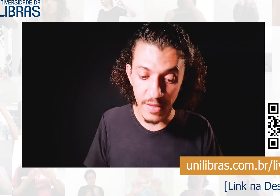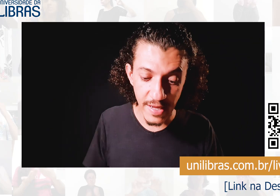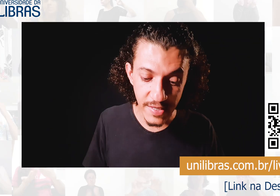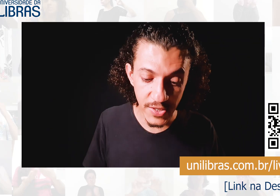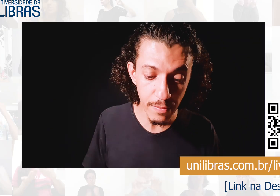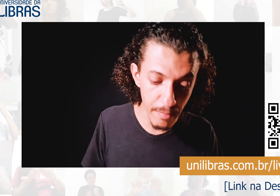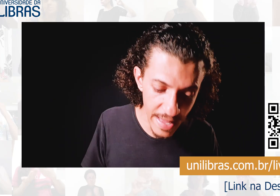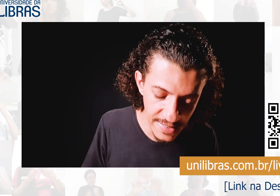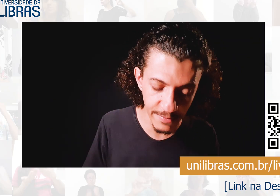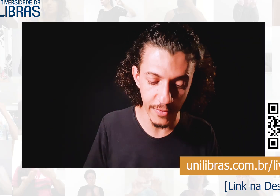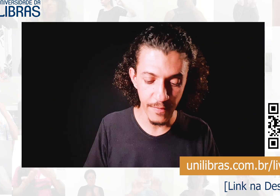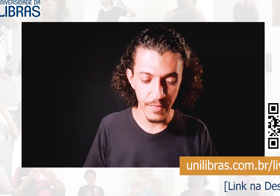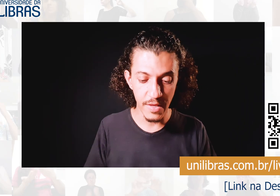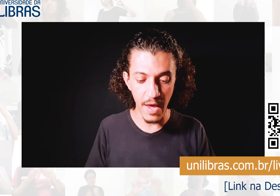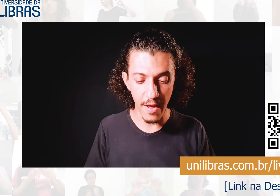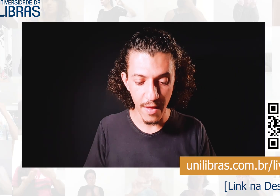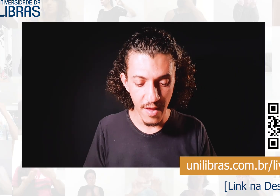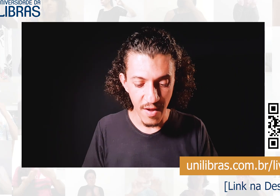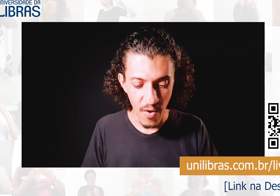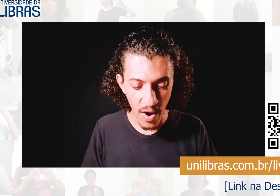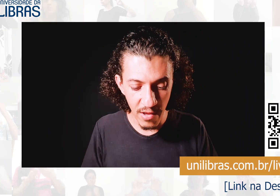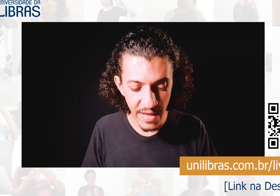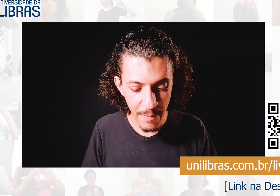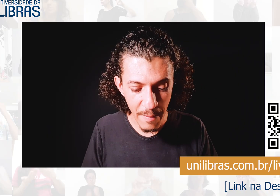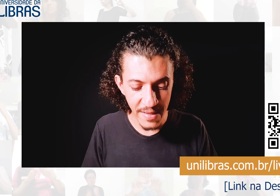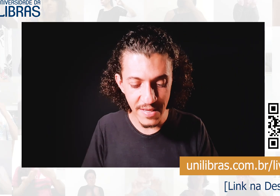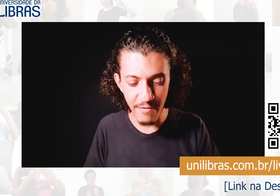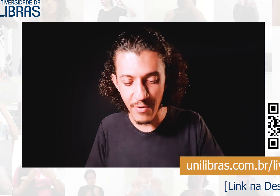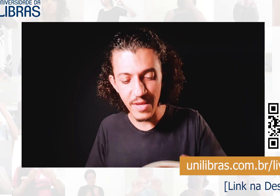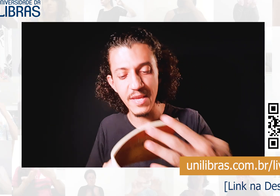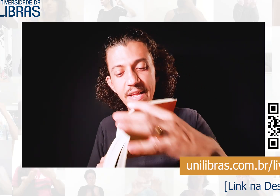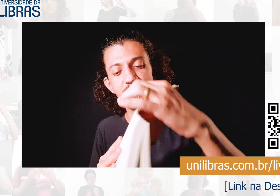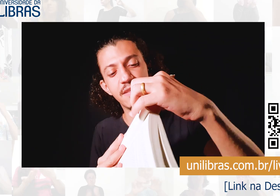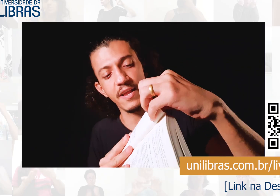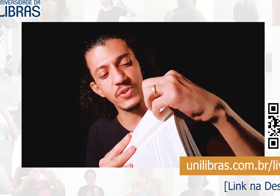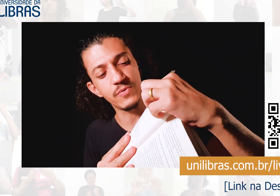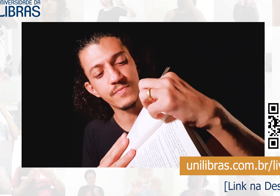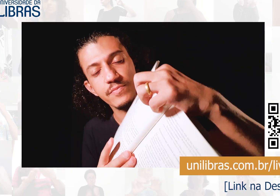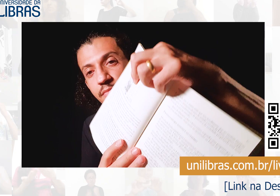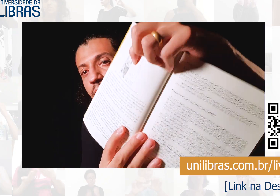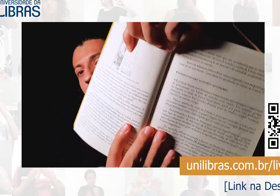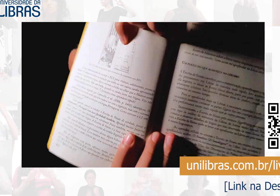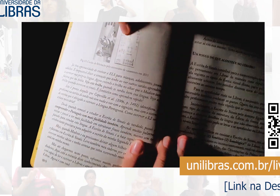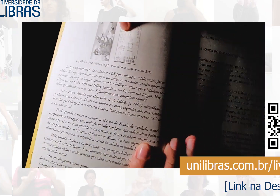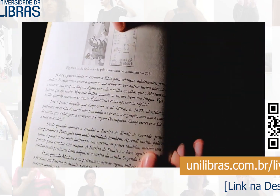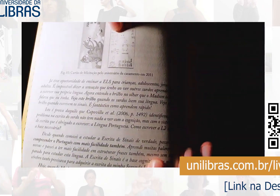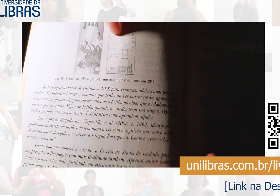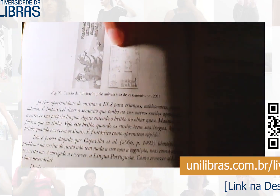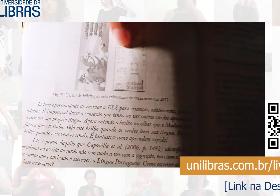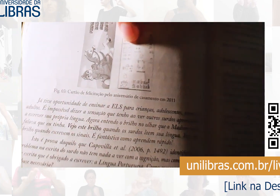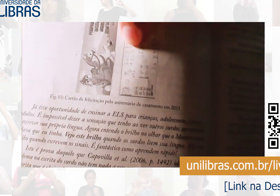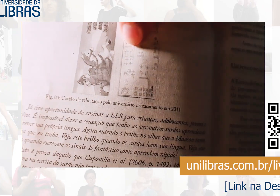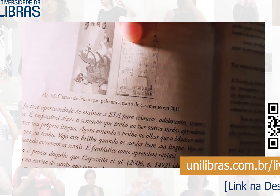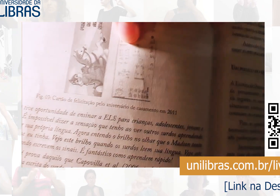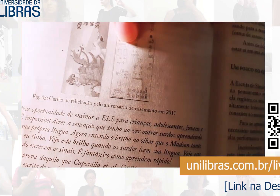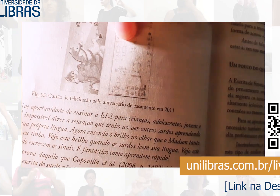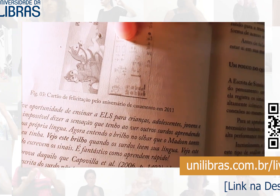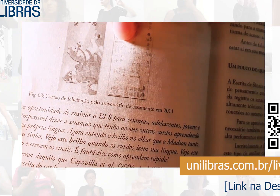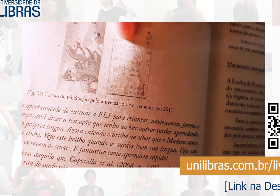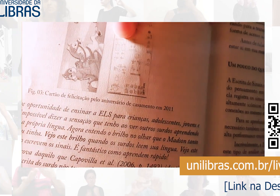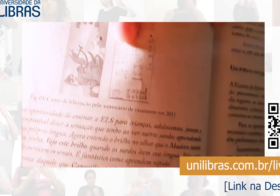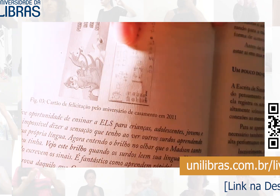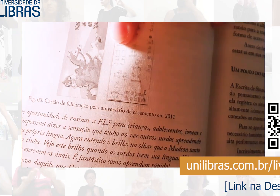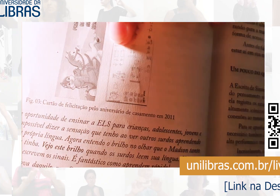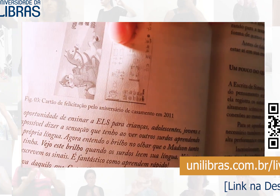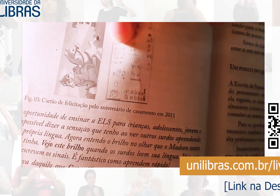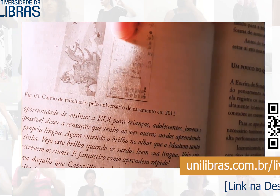muito, muito interessante mesmo. Que é, olha o que minha mãe escreveu aqui nesse trecho. O nível de libras que ela passou a